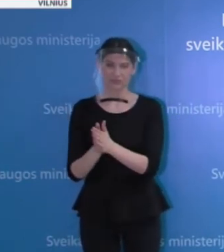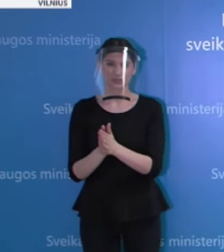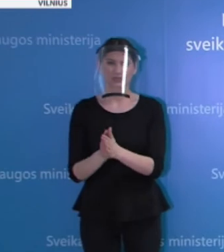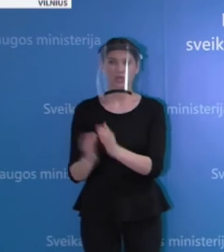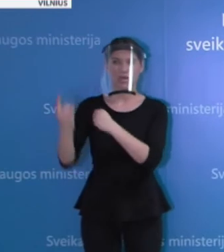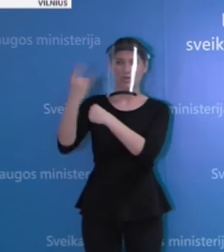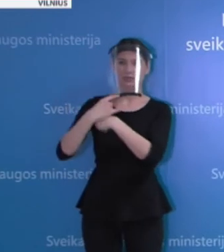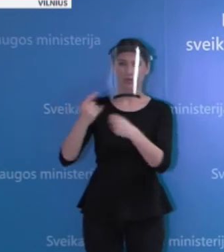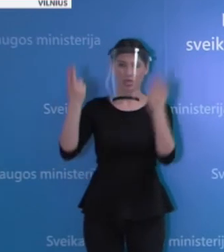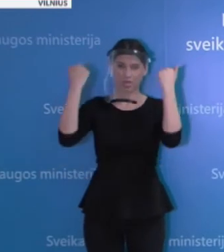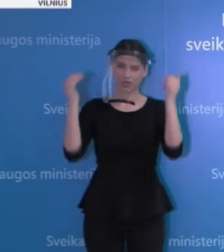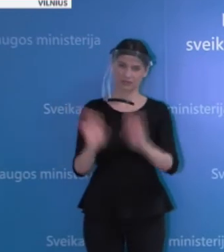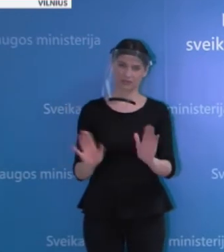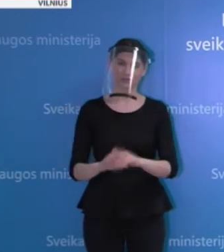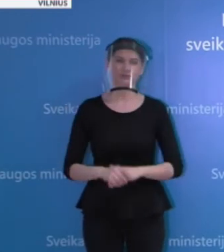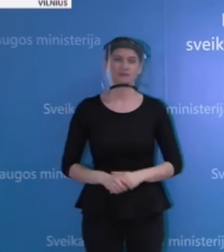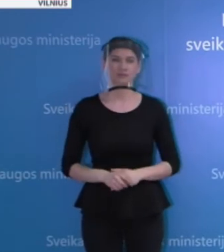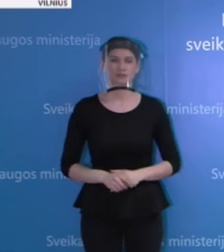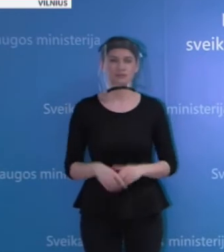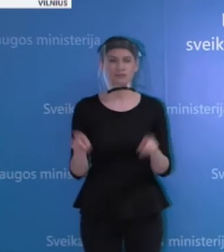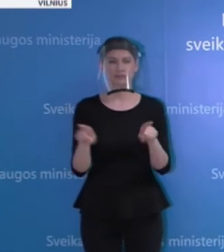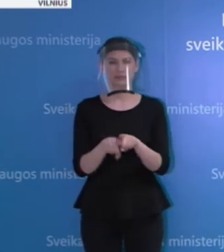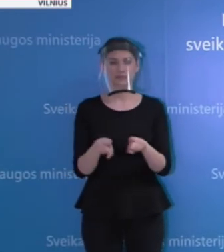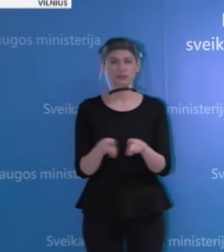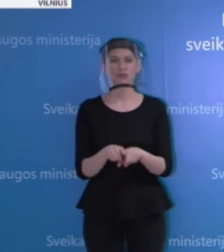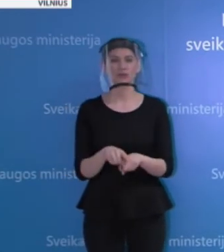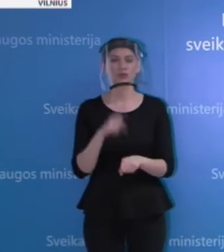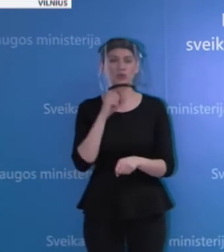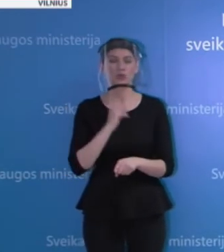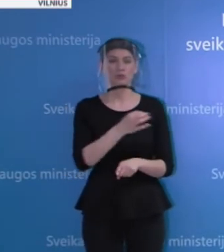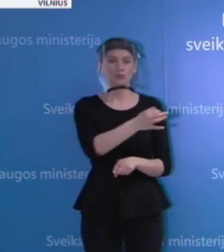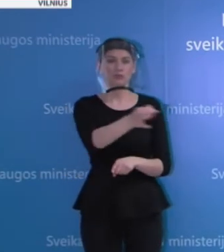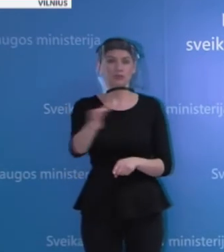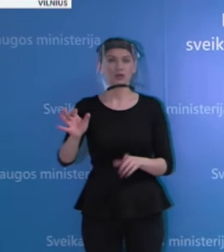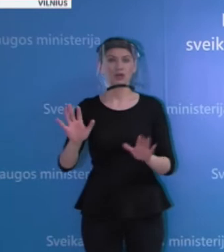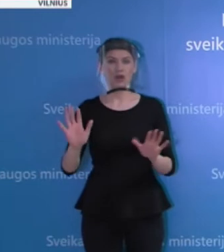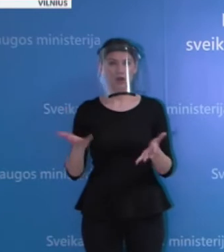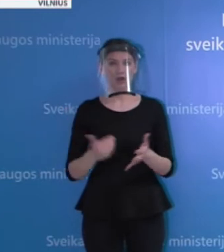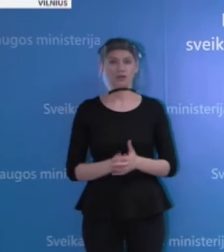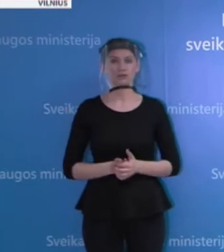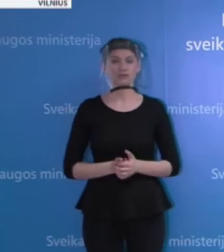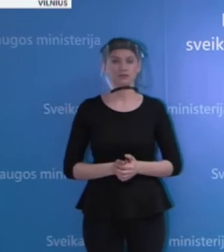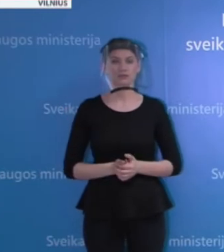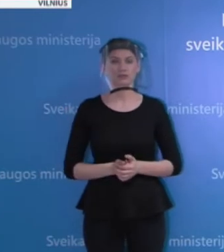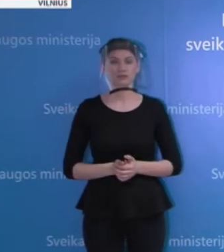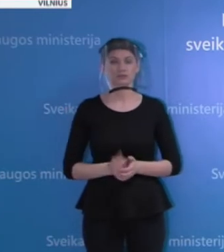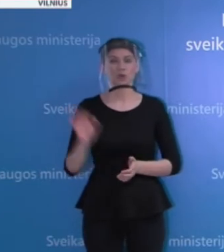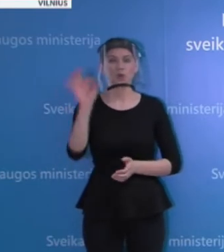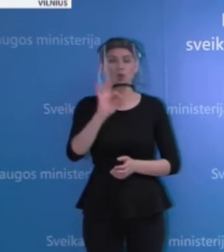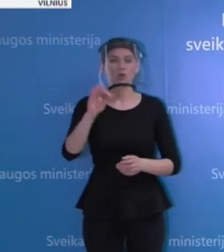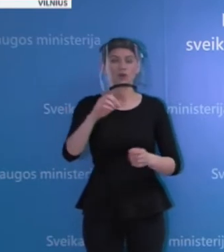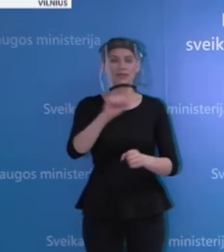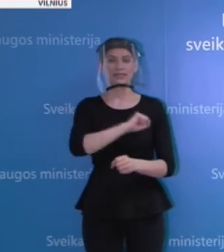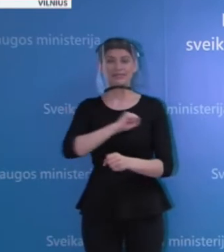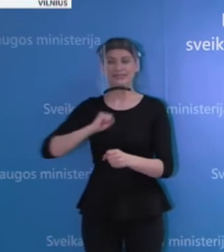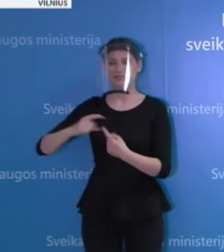neužkibdami ant tokio kabliuko. Ką dar reikėtų matyti paminėti, tai yra dėl testavimo, dėl